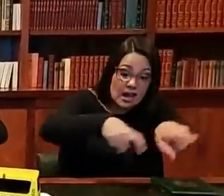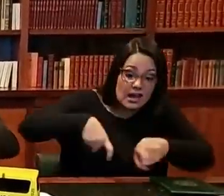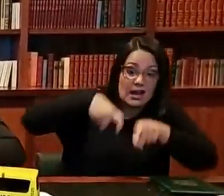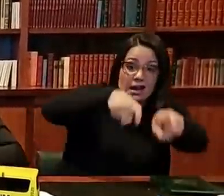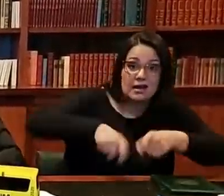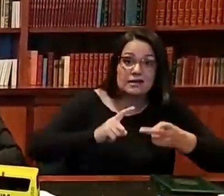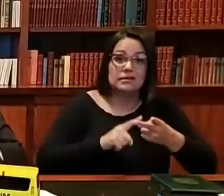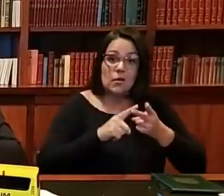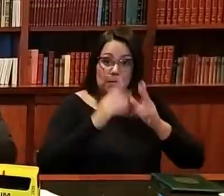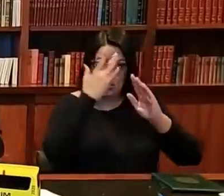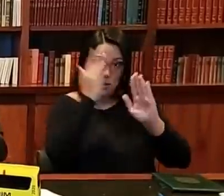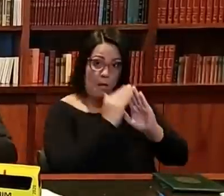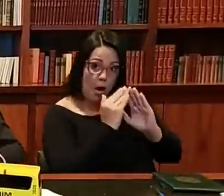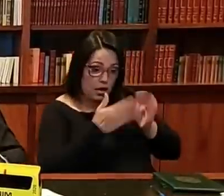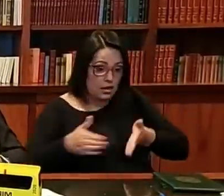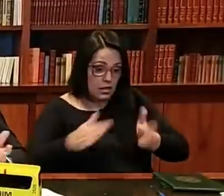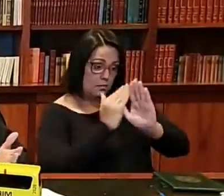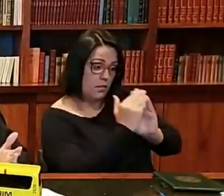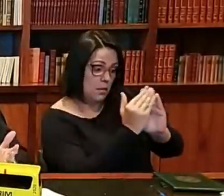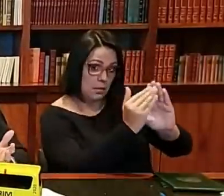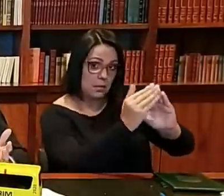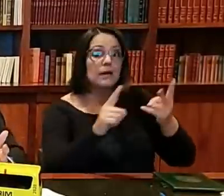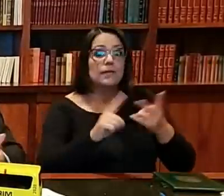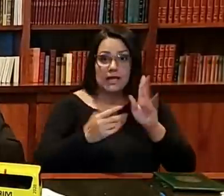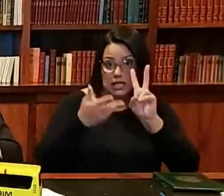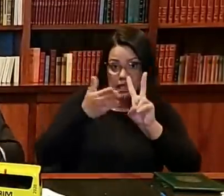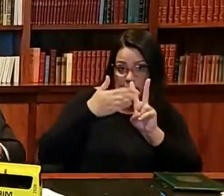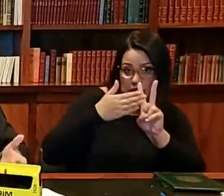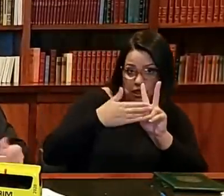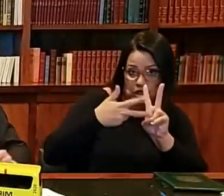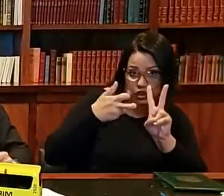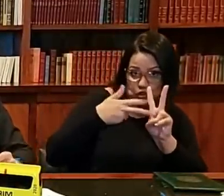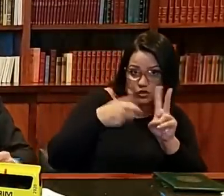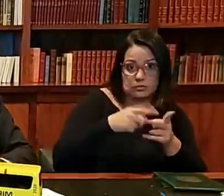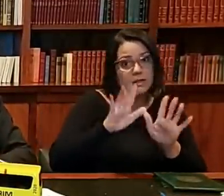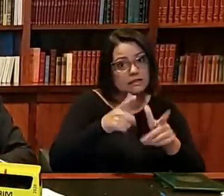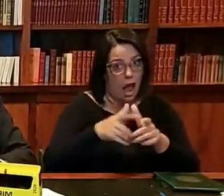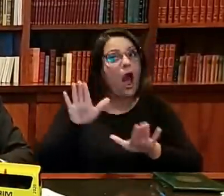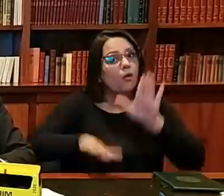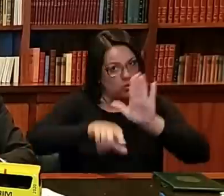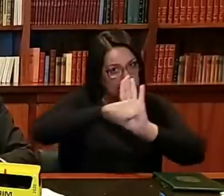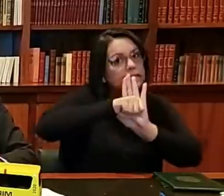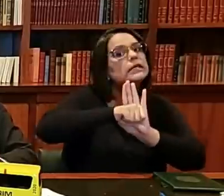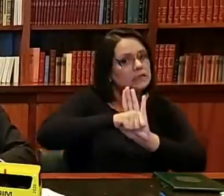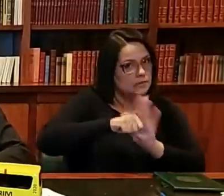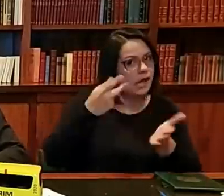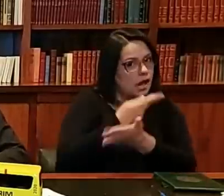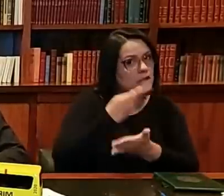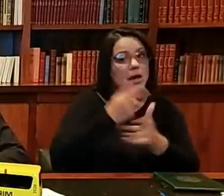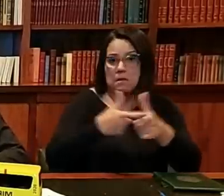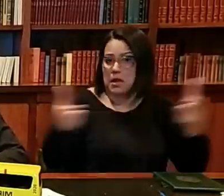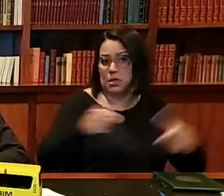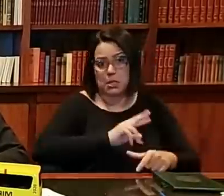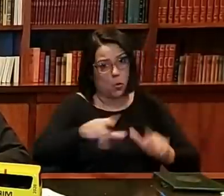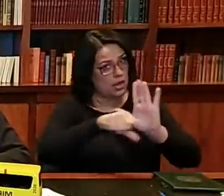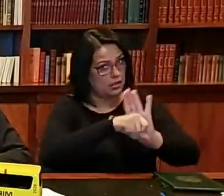o índio, tá certo? Alguns são criminosos, sim, são criminosos, mas em grande maioria não o são. Marcão, vamos coisa. Lá, Marcão, fala aí.